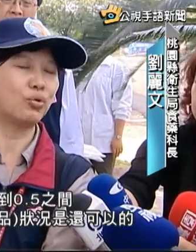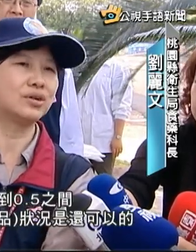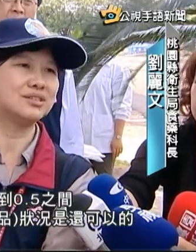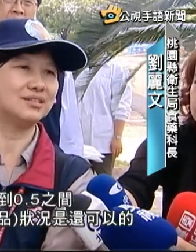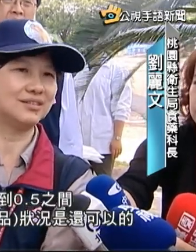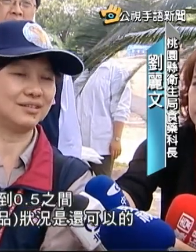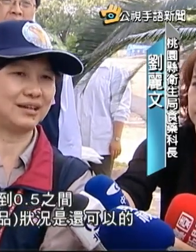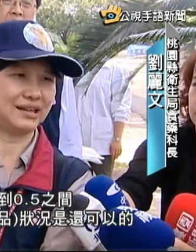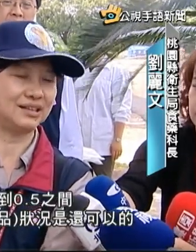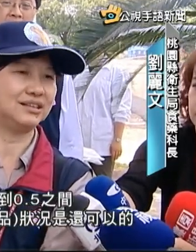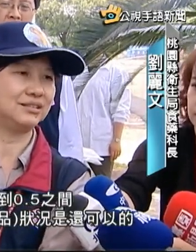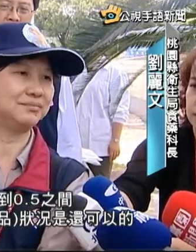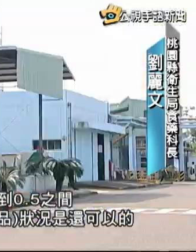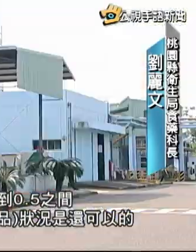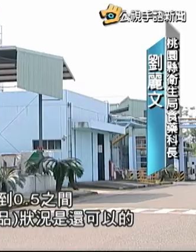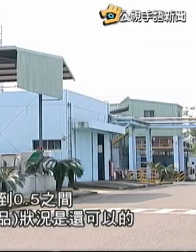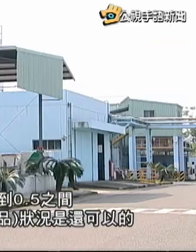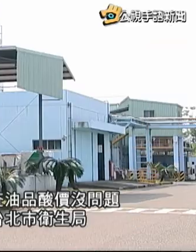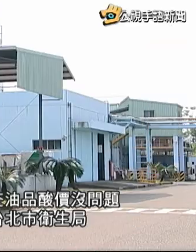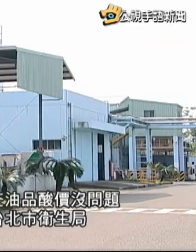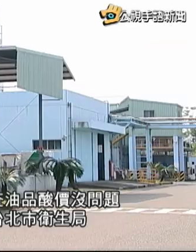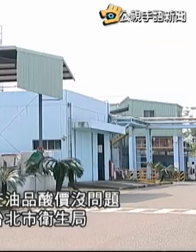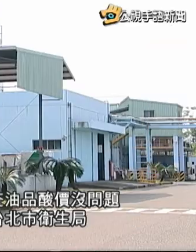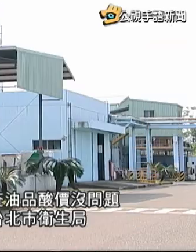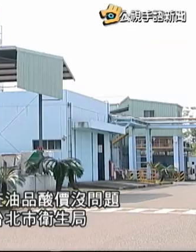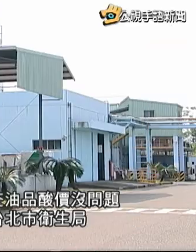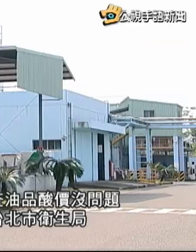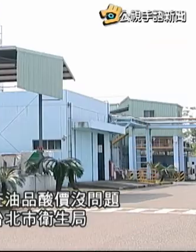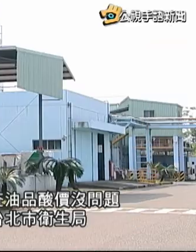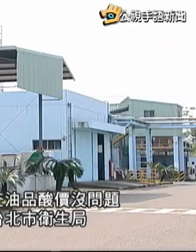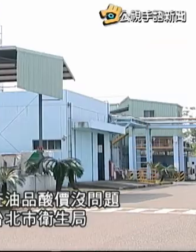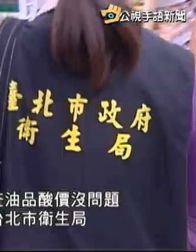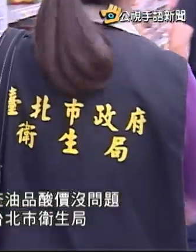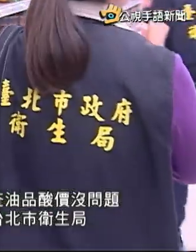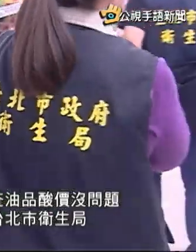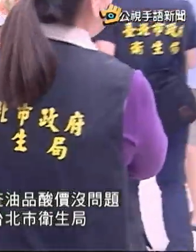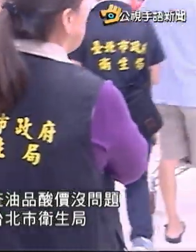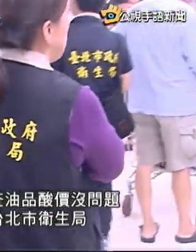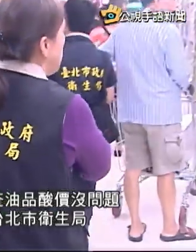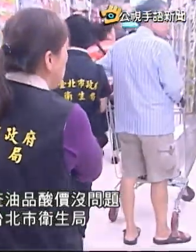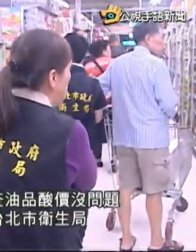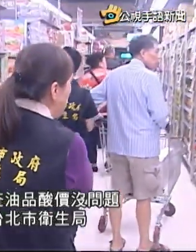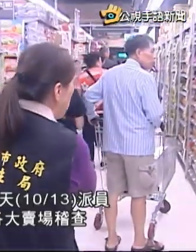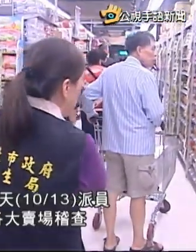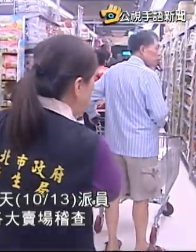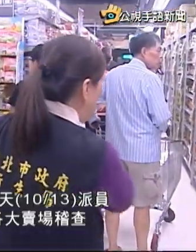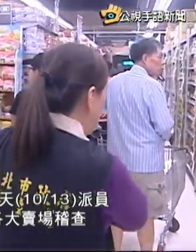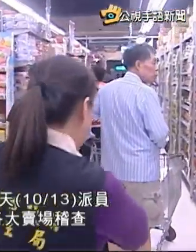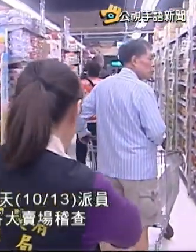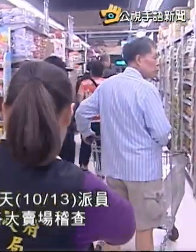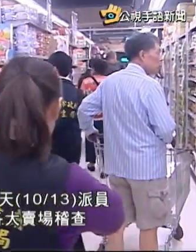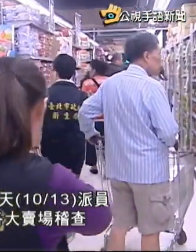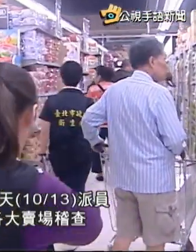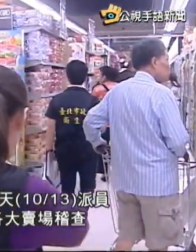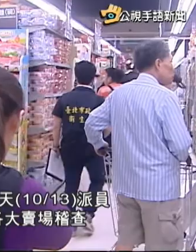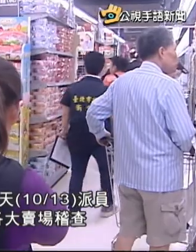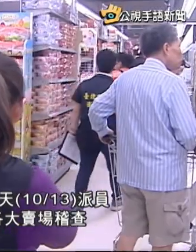况是还可以的。 初步检查油品酸价都没问题，而台北市卫生局也在今天派员到各大卖场稽